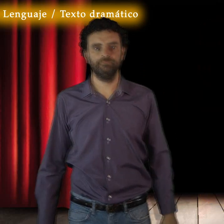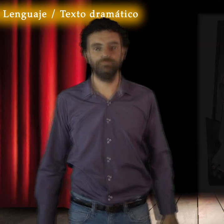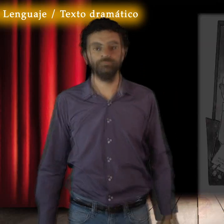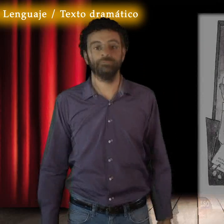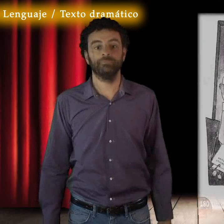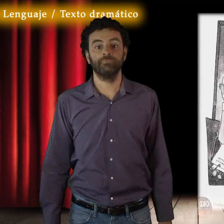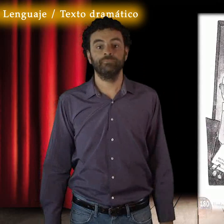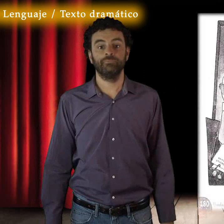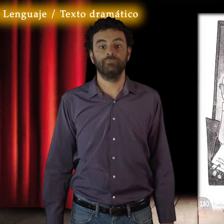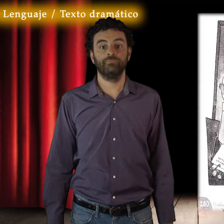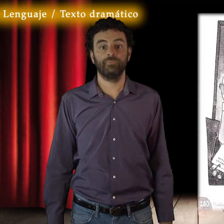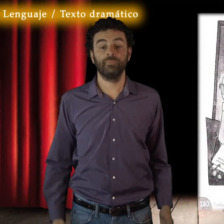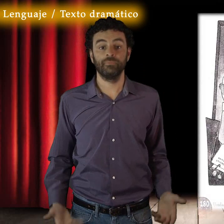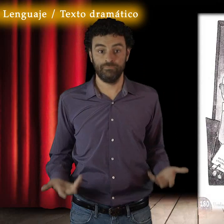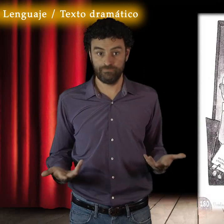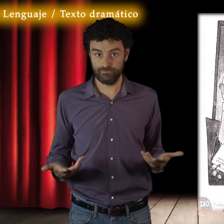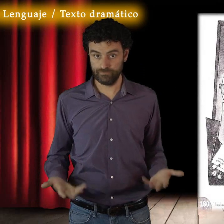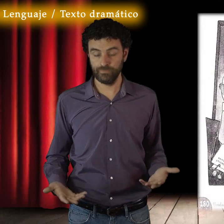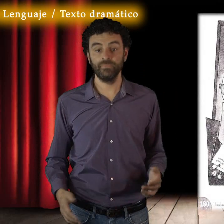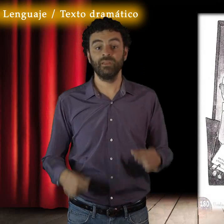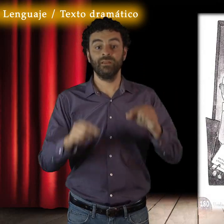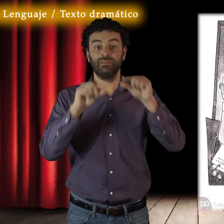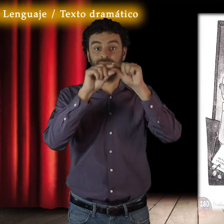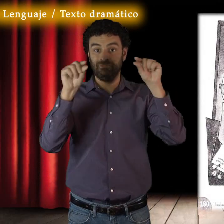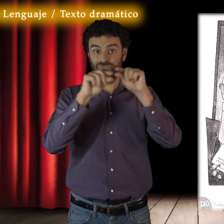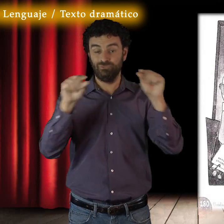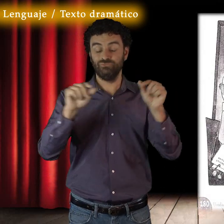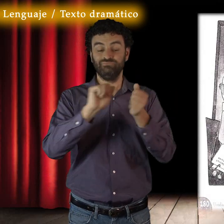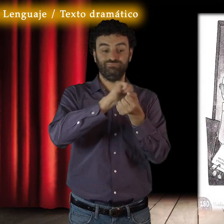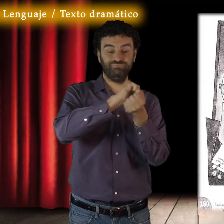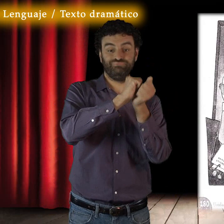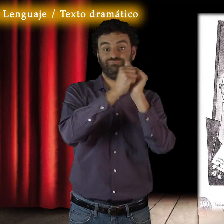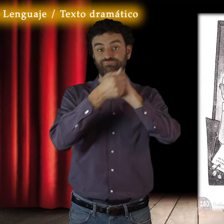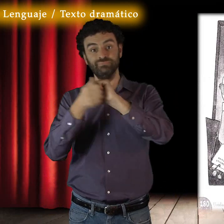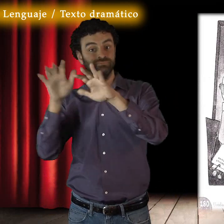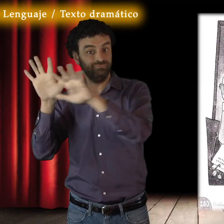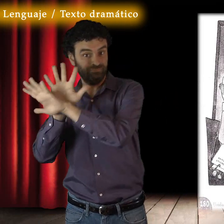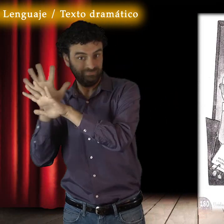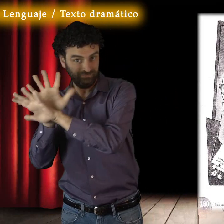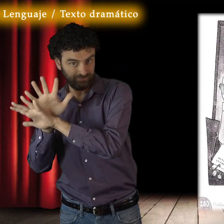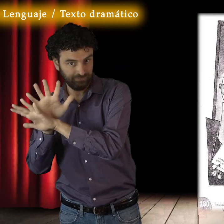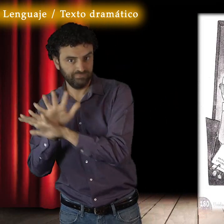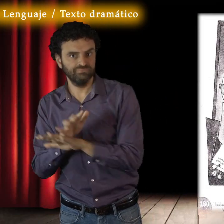verso en el texto dramático se distinguen un texto principal y uno